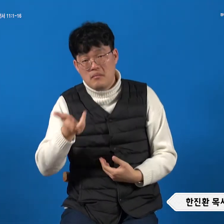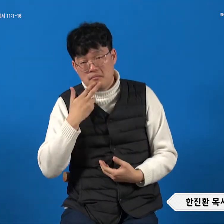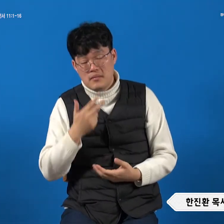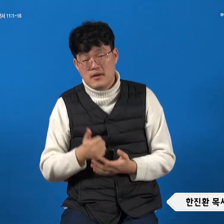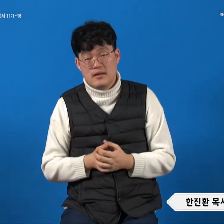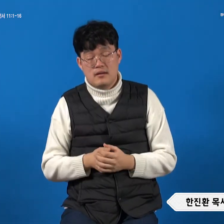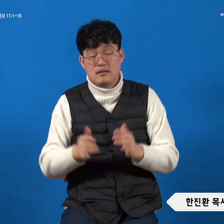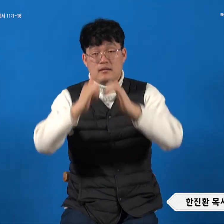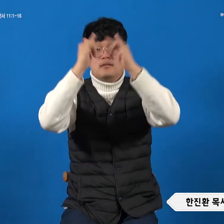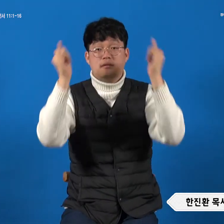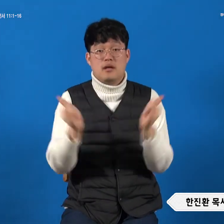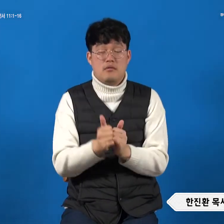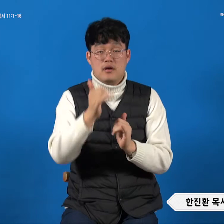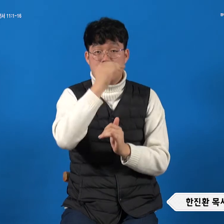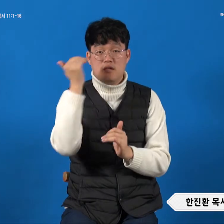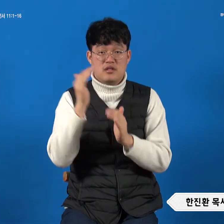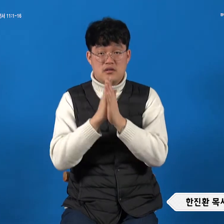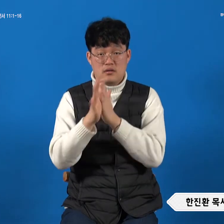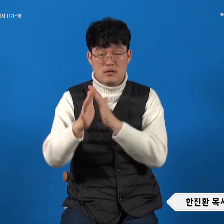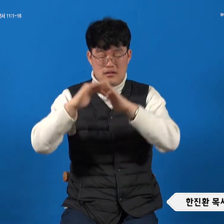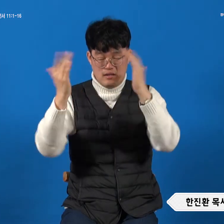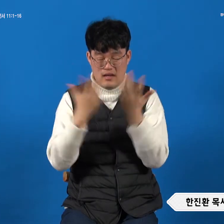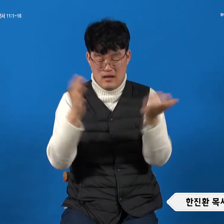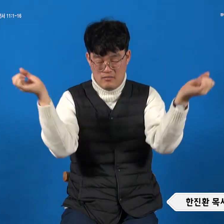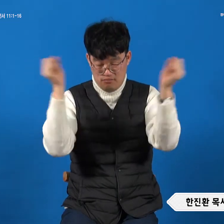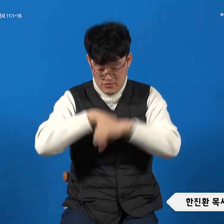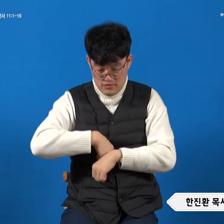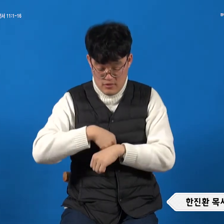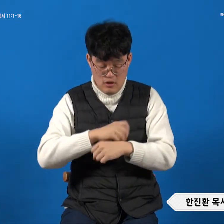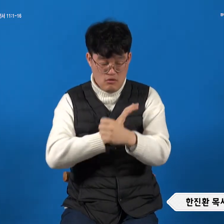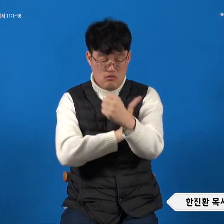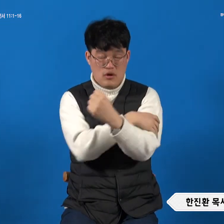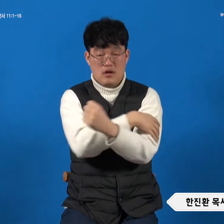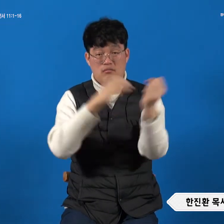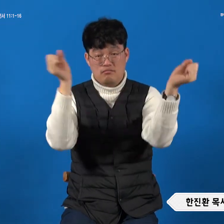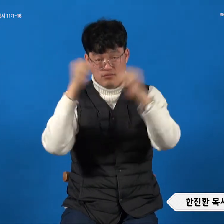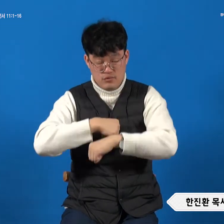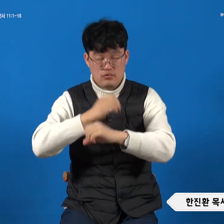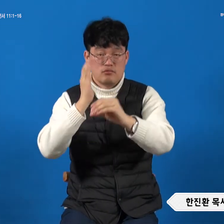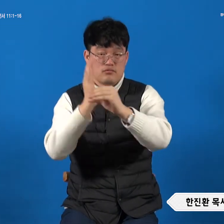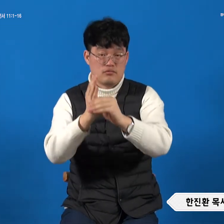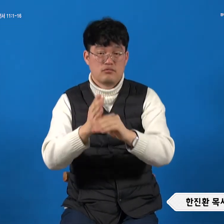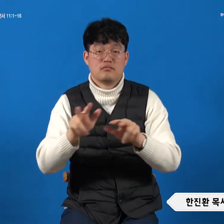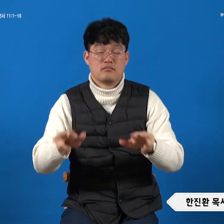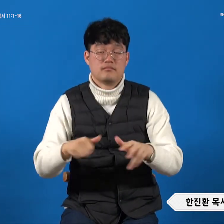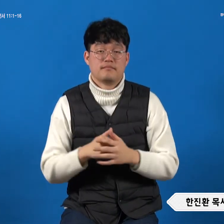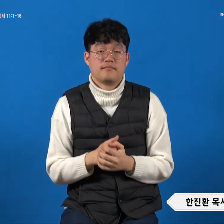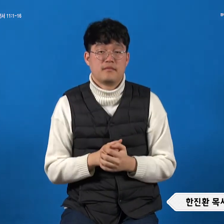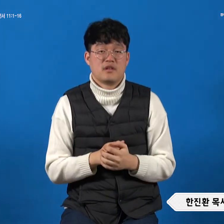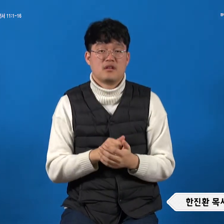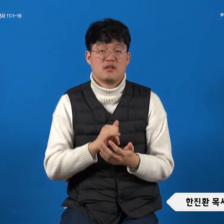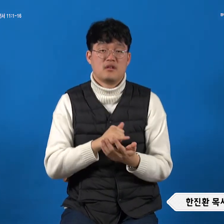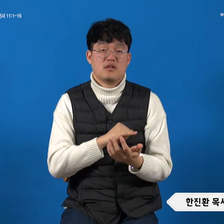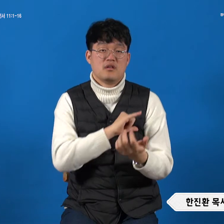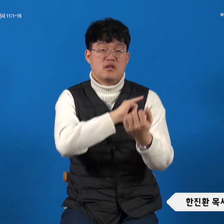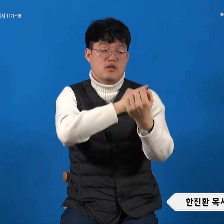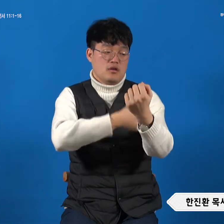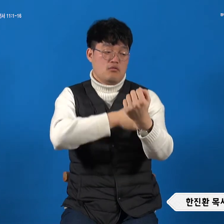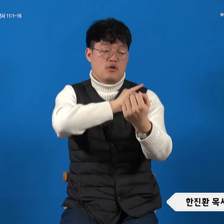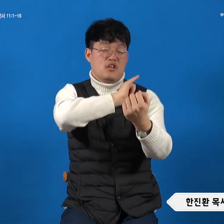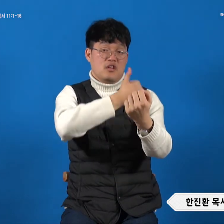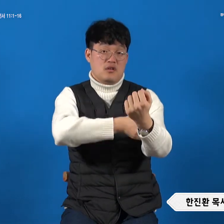않습니다. 사회의 질서가 다 무너지고 권위가 무너지고 있습니다.